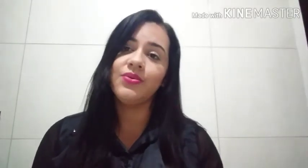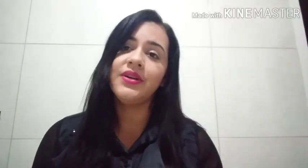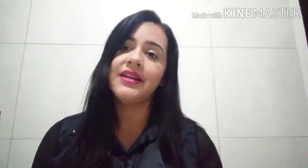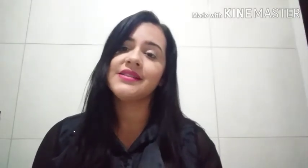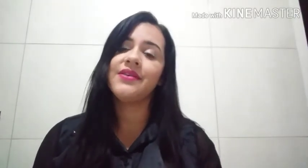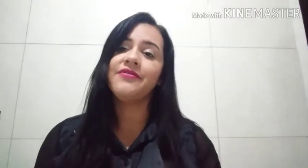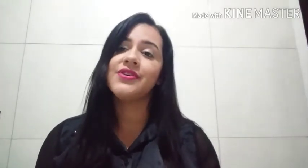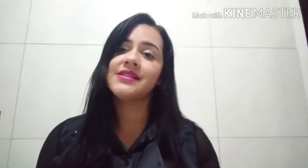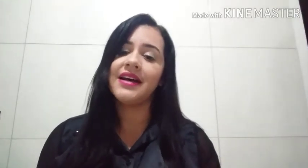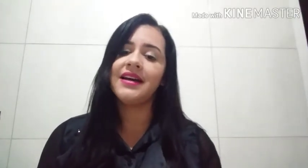né,